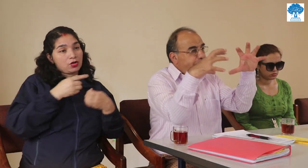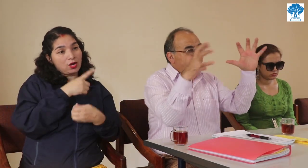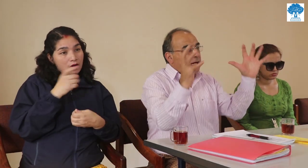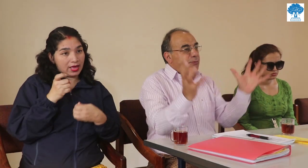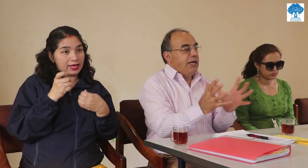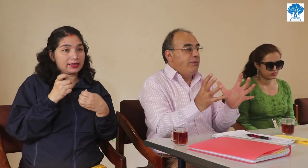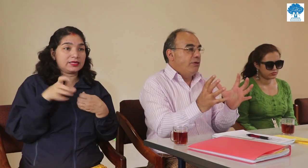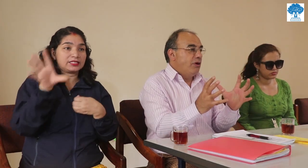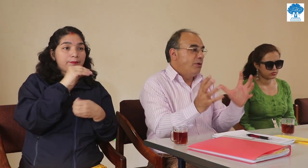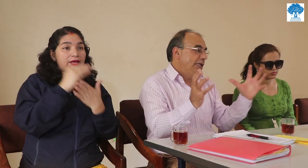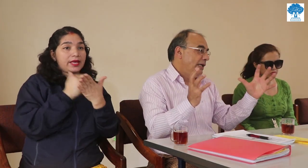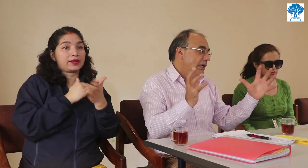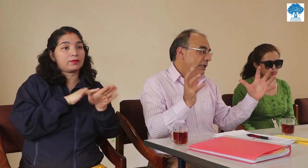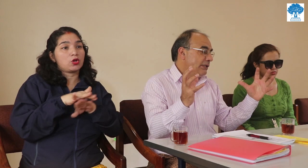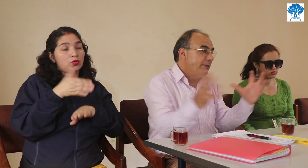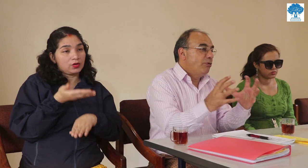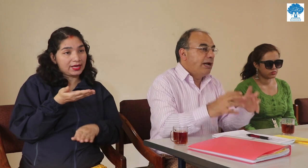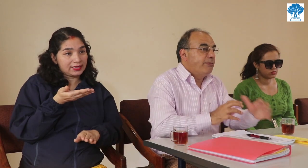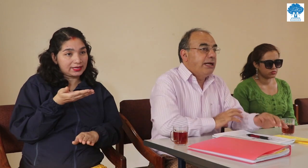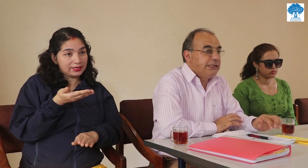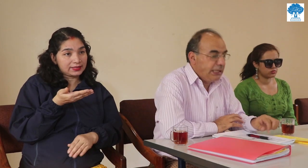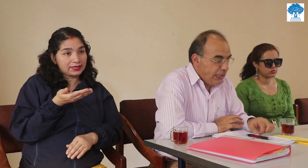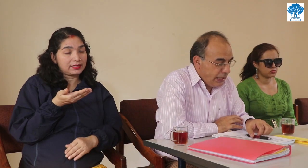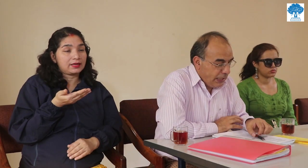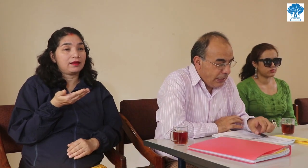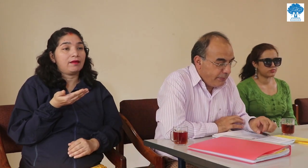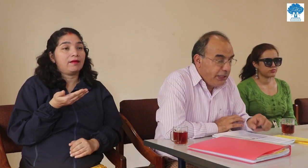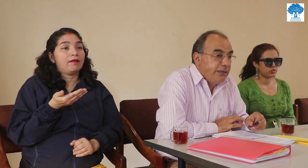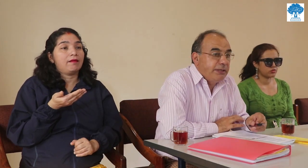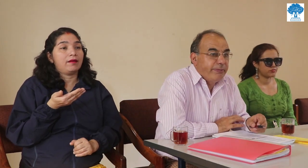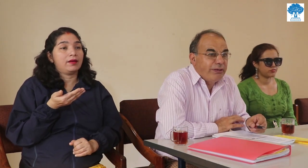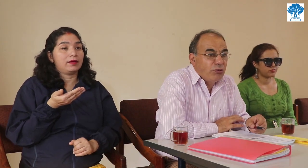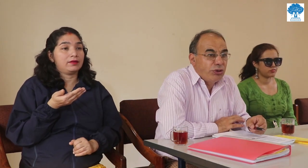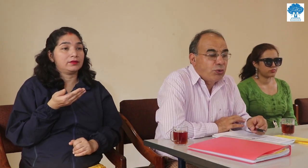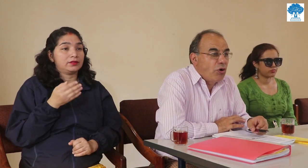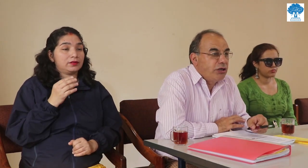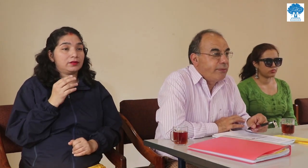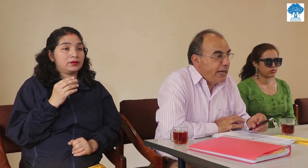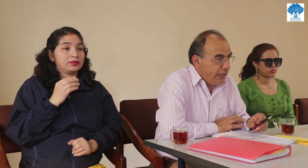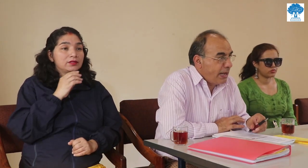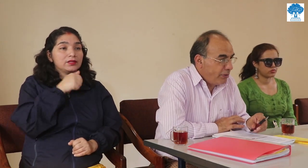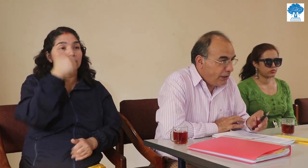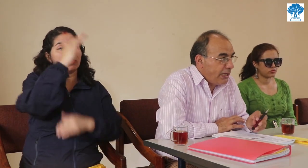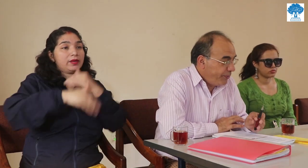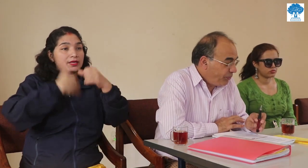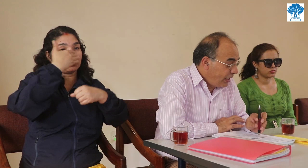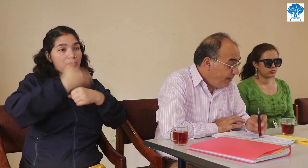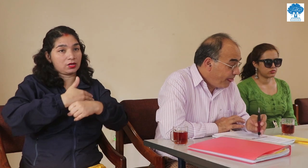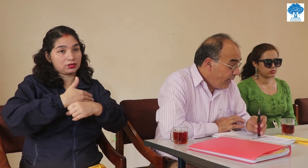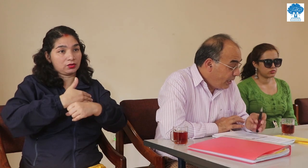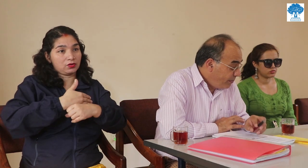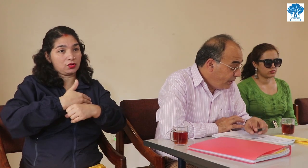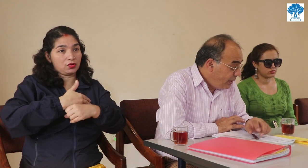सबै प्रोग्रामहरूलाई अब चाहिँ यी सबै प्रोग्रामहरूलाई चाहिँ मिलेनियम डेभलपमेन्ट गोल्सको अन्डरमा राखेर काम गर्न थाल्यो